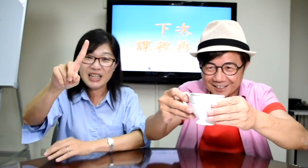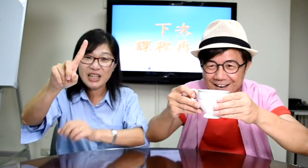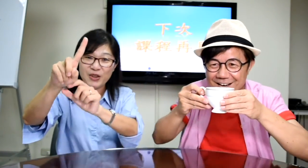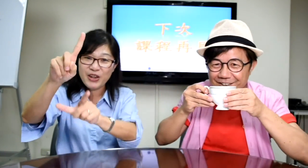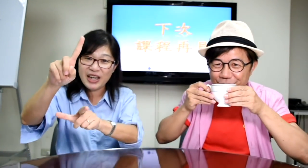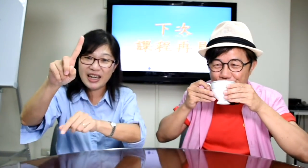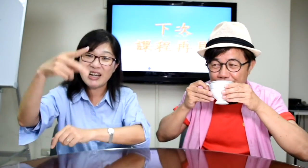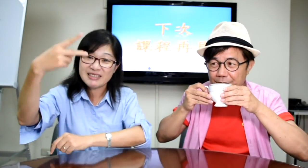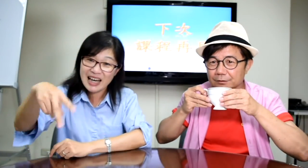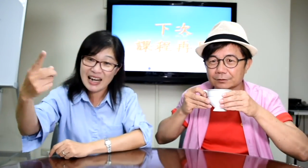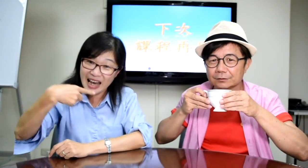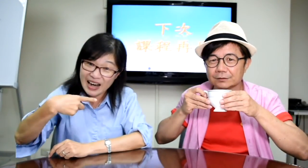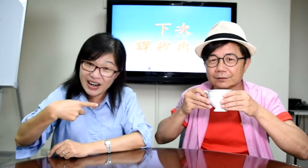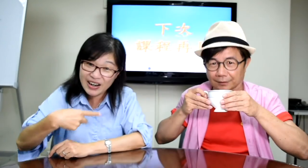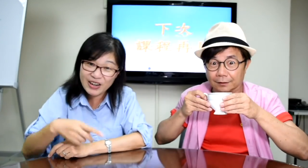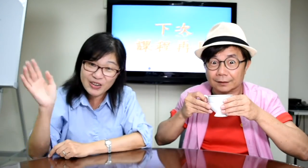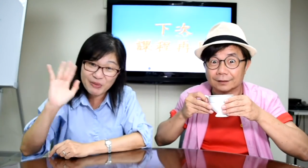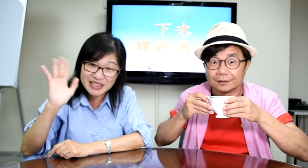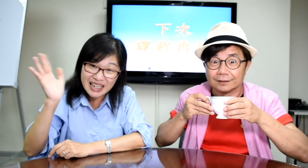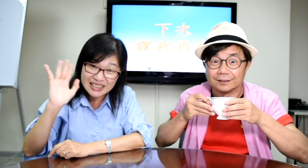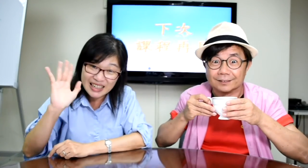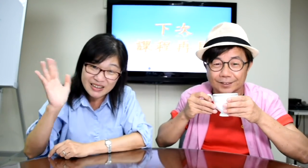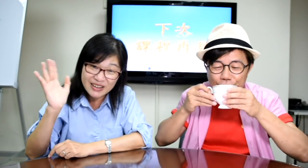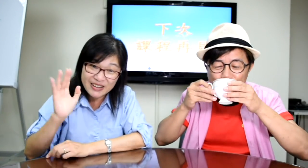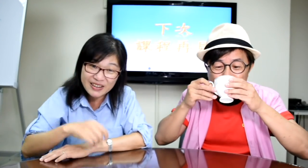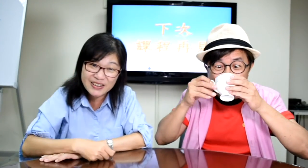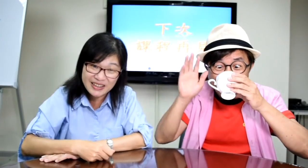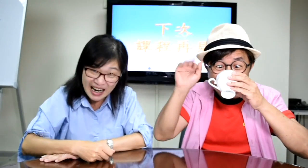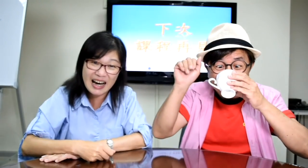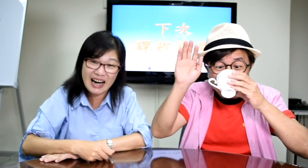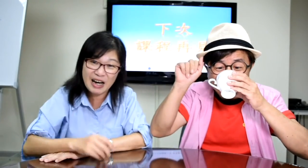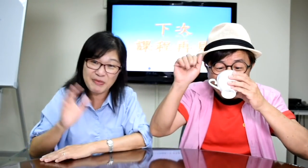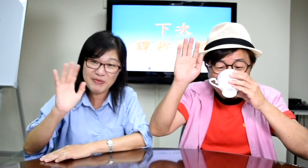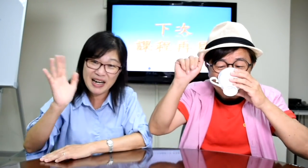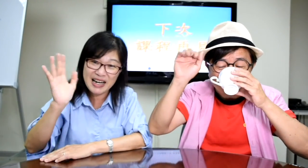月要再来哦，我们再见哦，好，拜拜。